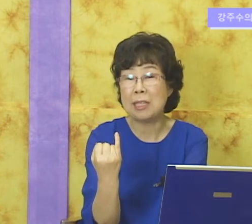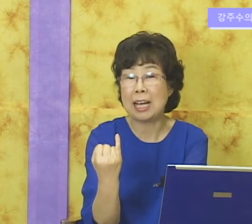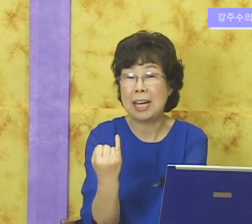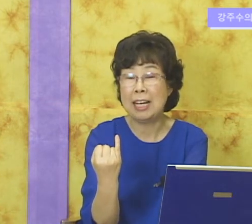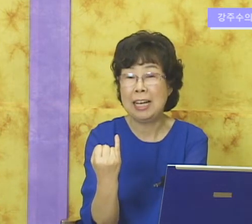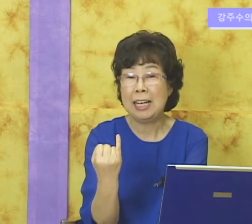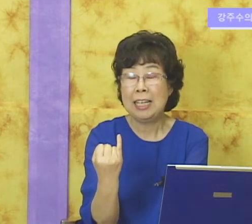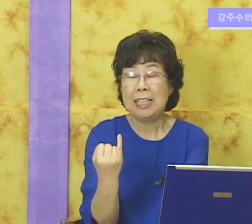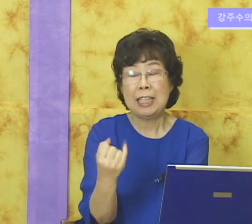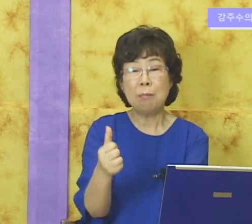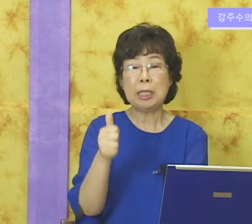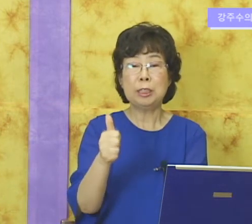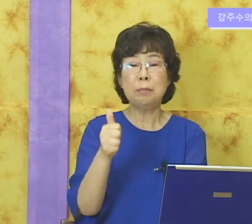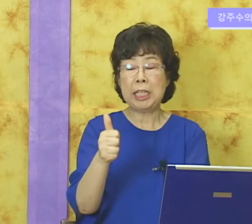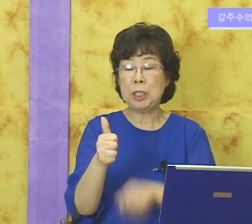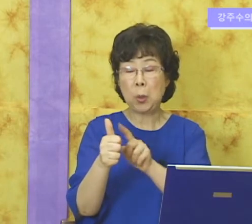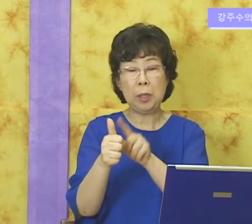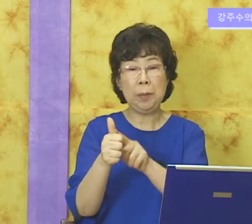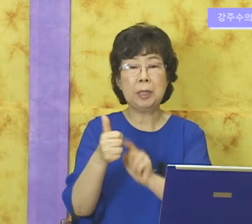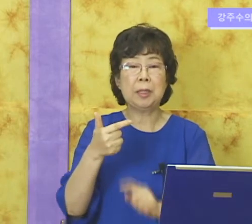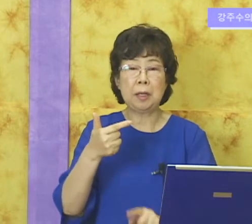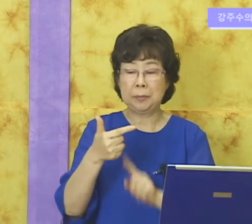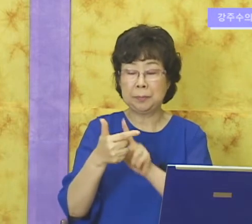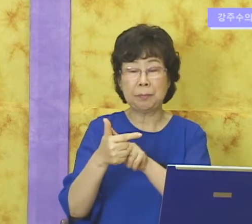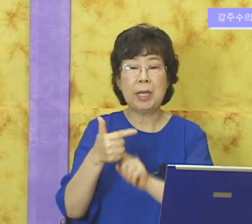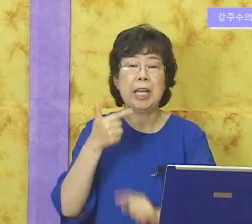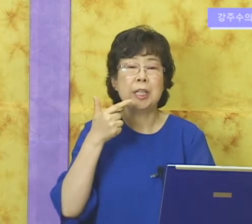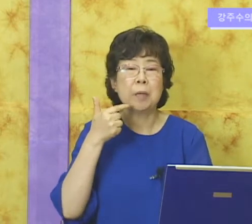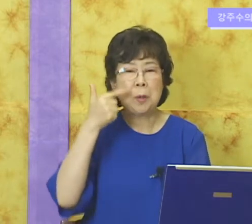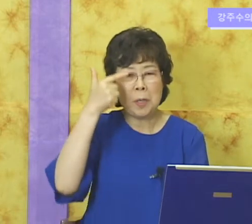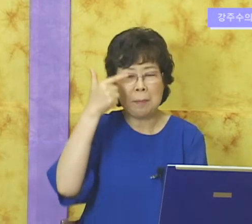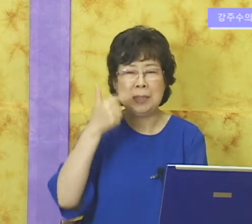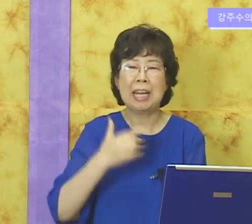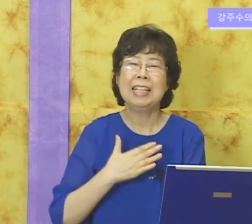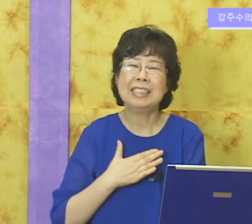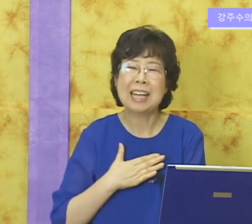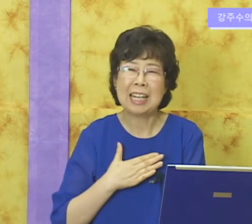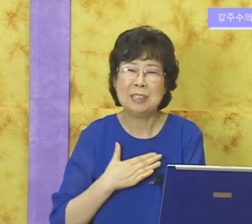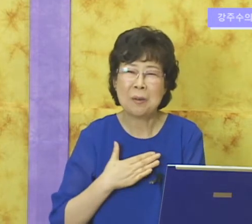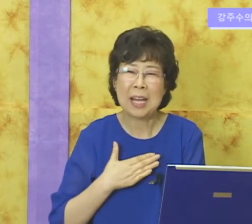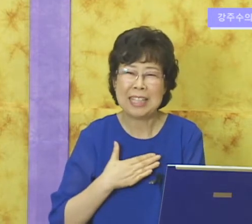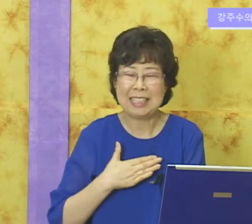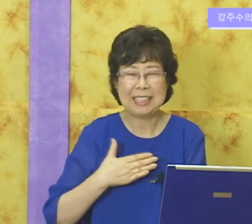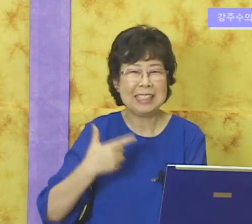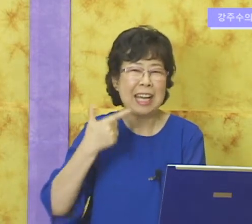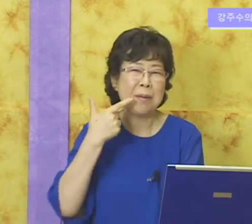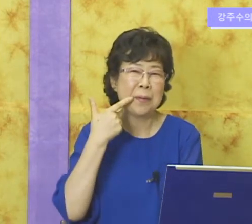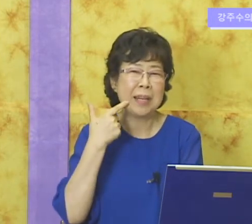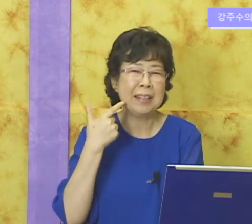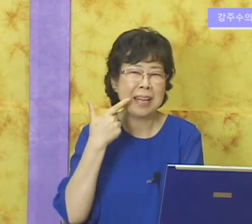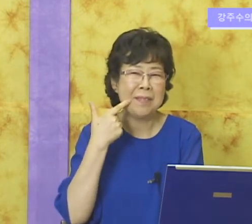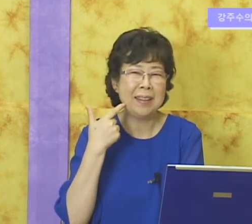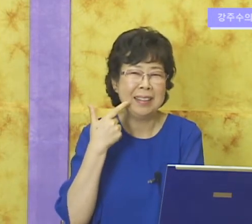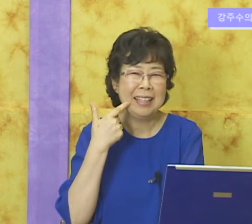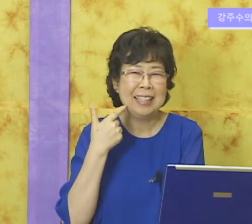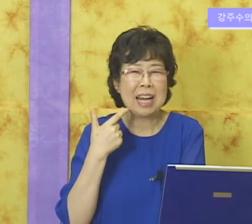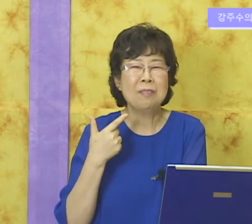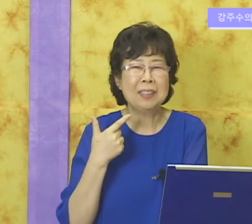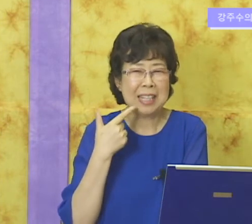여자입니다. 남자는 전부 다 이 손을 펴서 예, 이렇게 표현합니다. 저 아는 농아인들, 예, 해볼까요? 이렇게 하면 강원도 사는